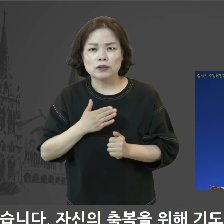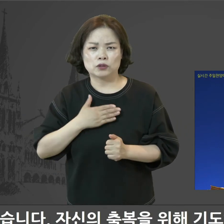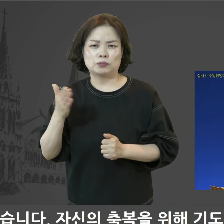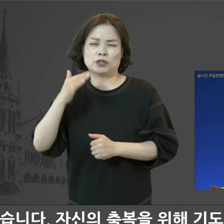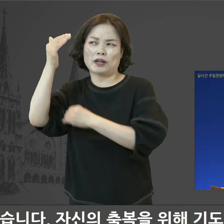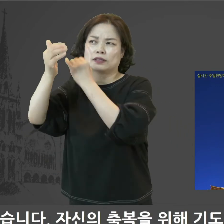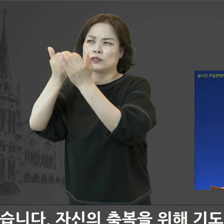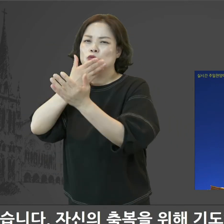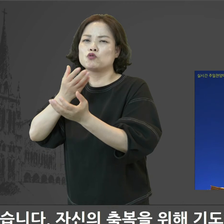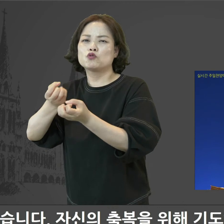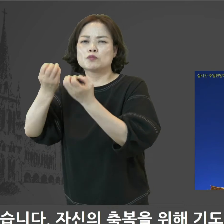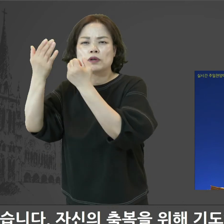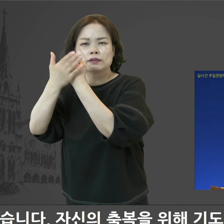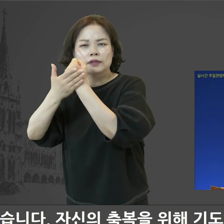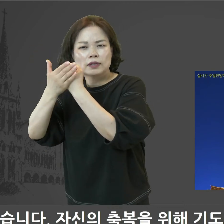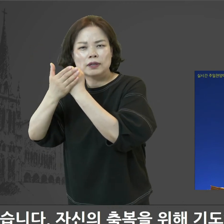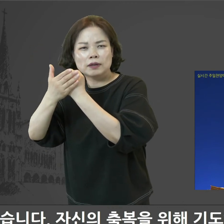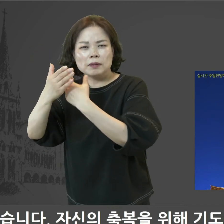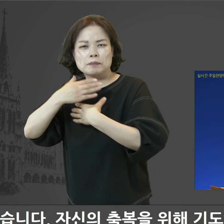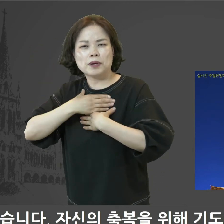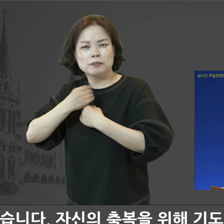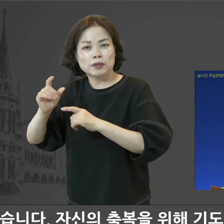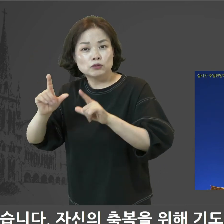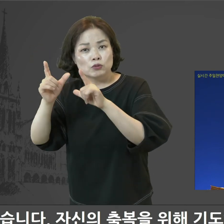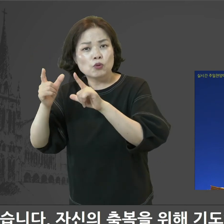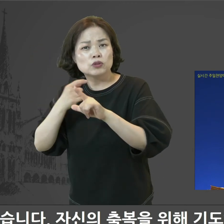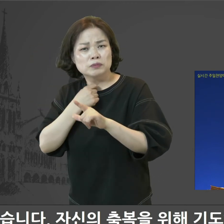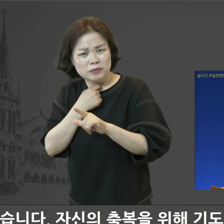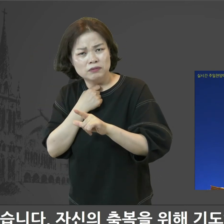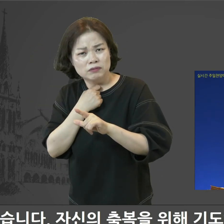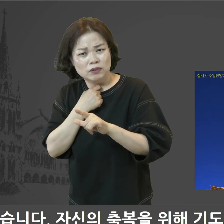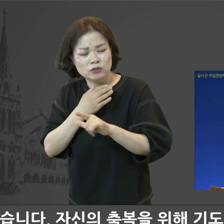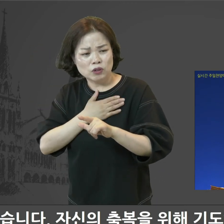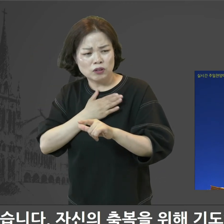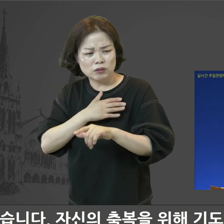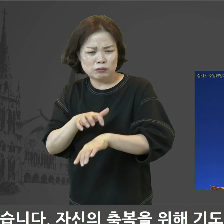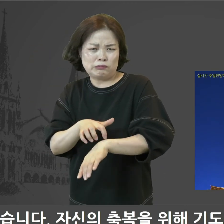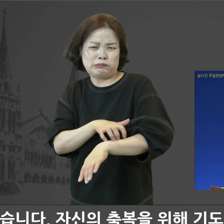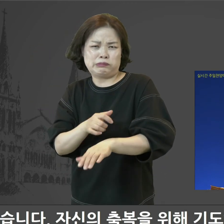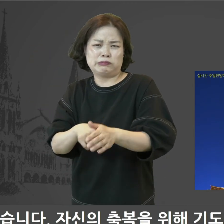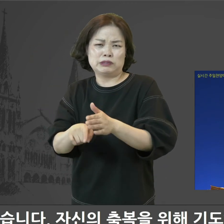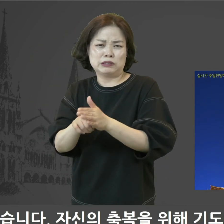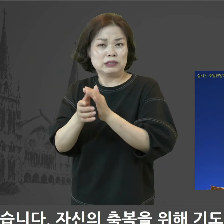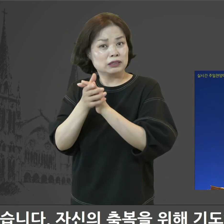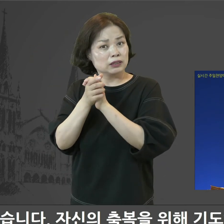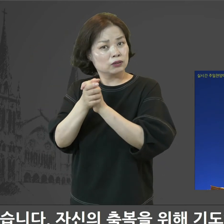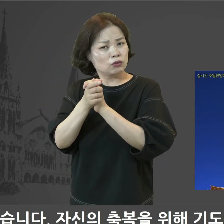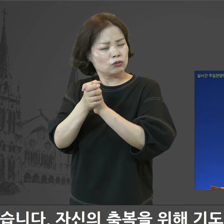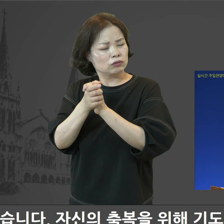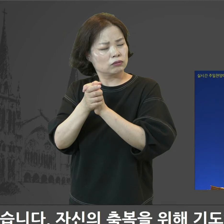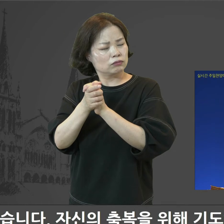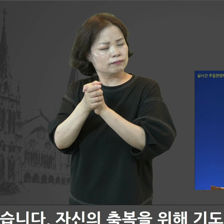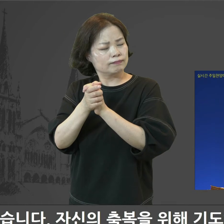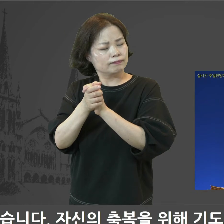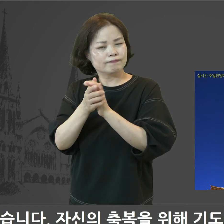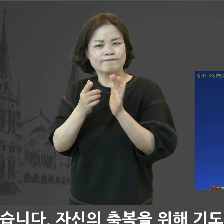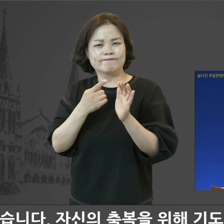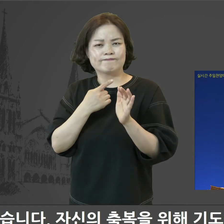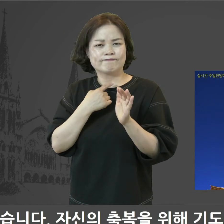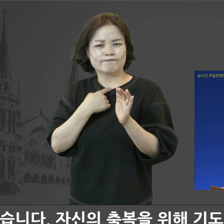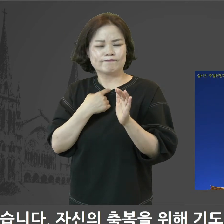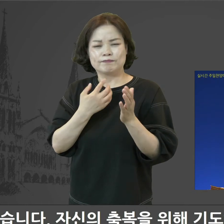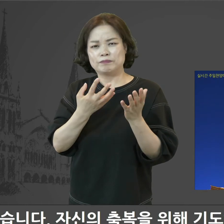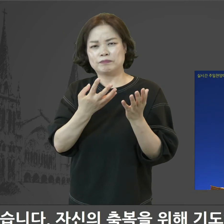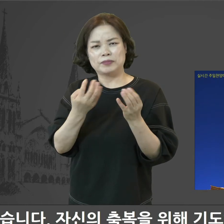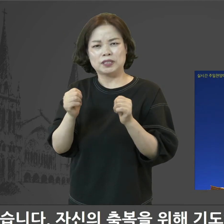저부터도 하나님의 축복과 은혜와 평강만을 누리고 싶지 저의 불편함을 위해서 기도를 했던 것은 그다지